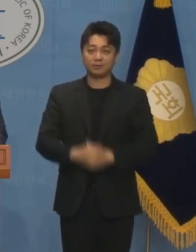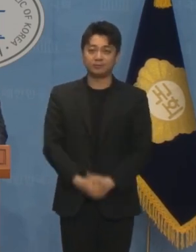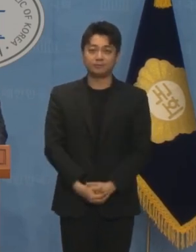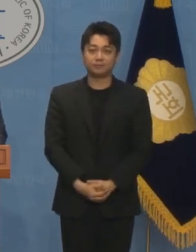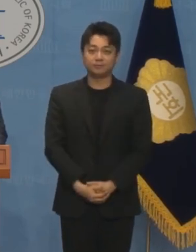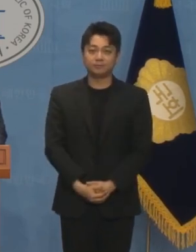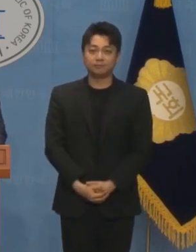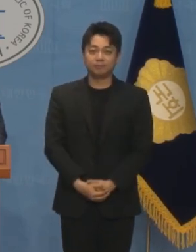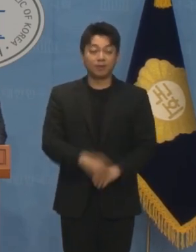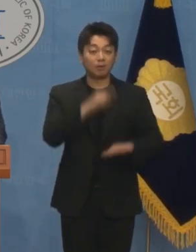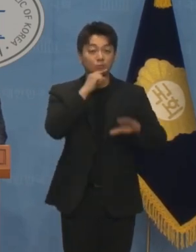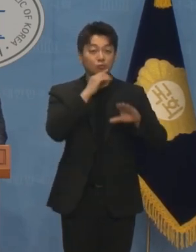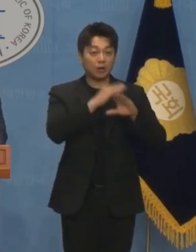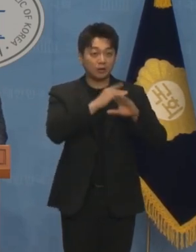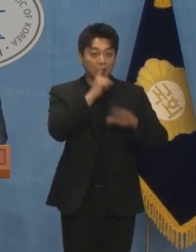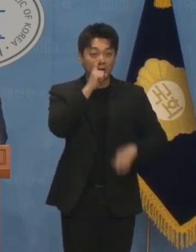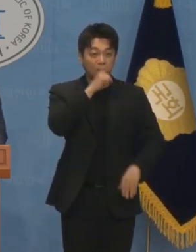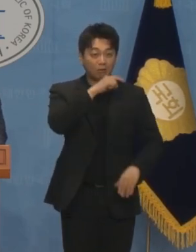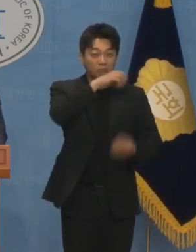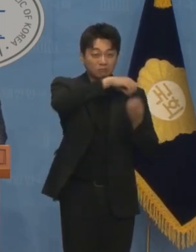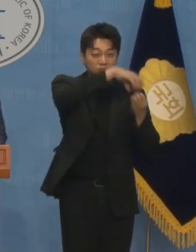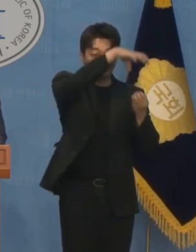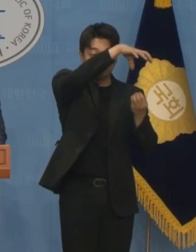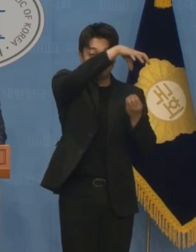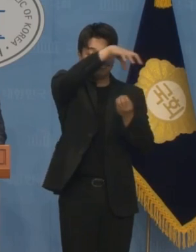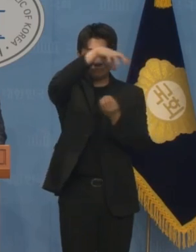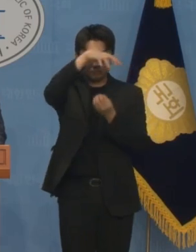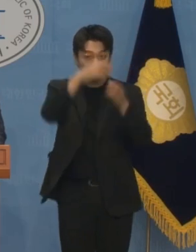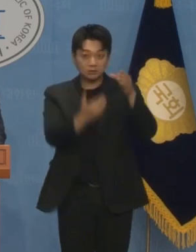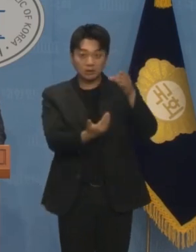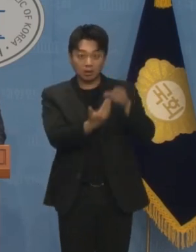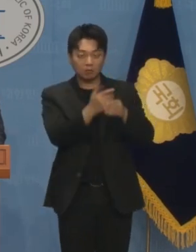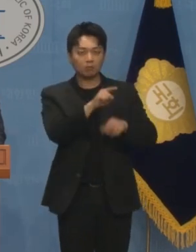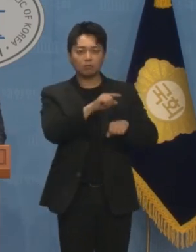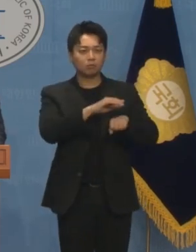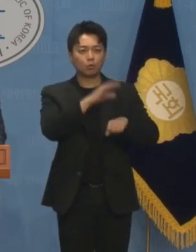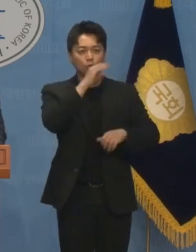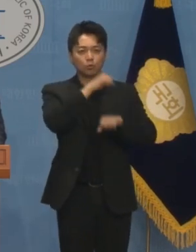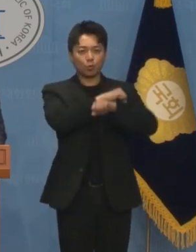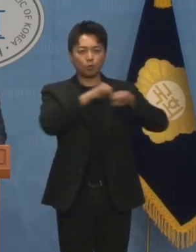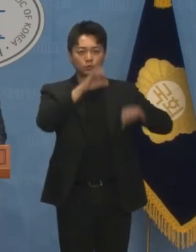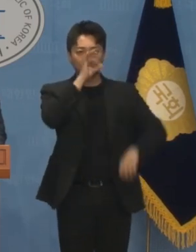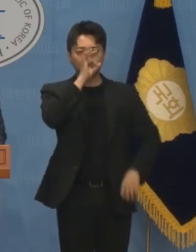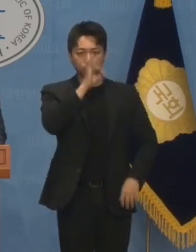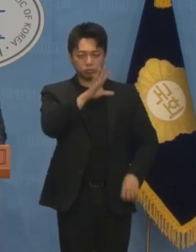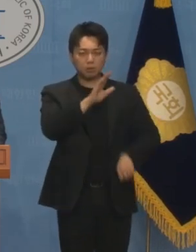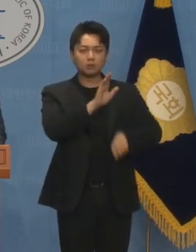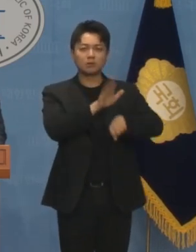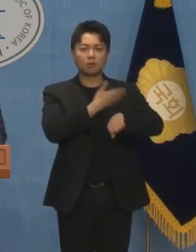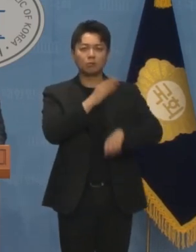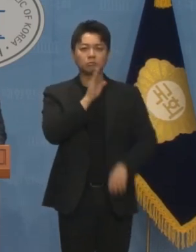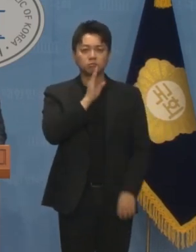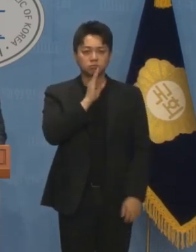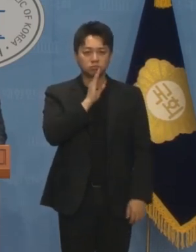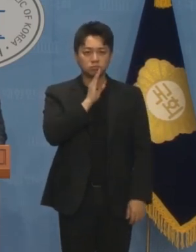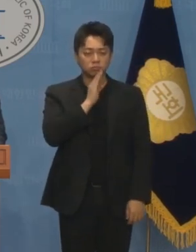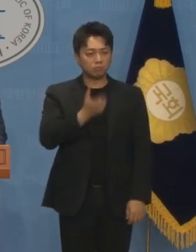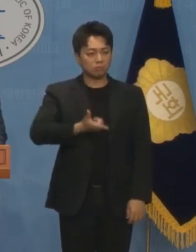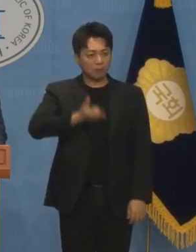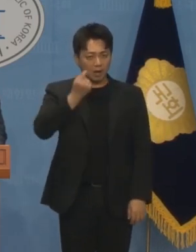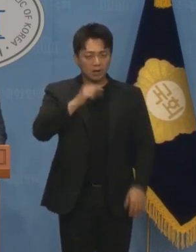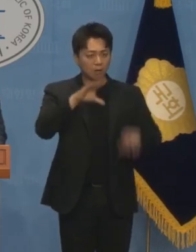북한의 오물풍선 살포는 용납할 수 없는 도발입니다. 북한은 당장 오물풍선